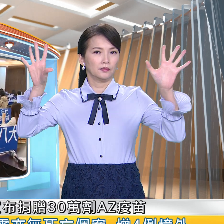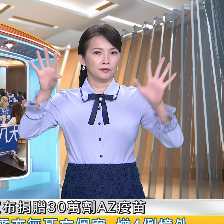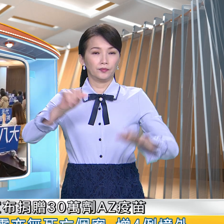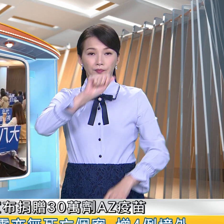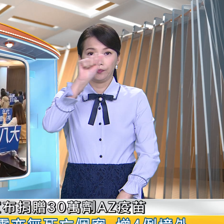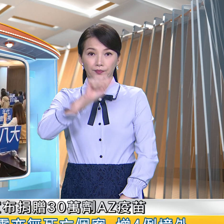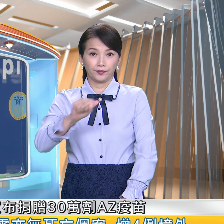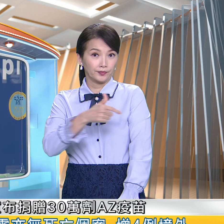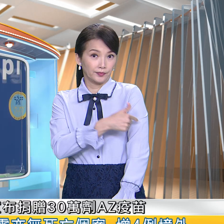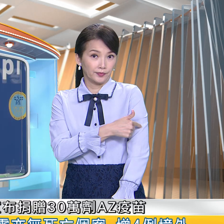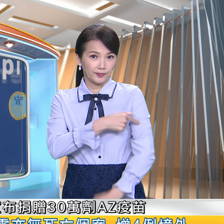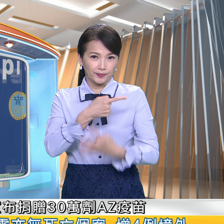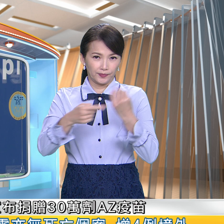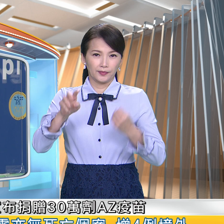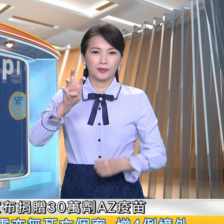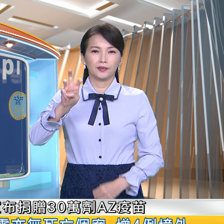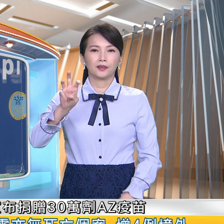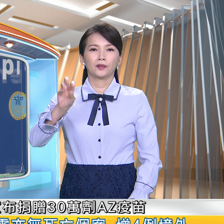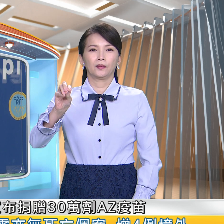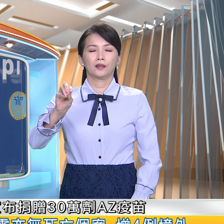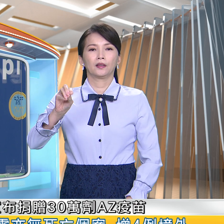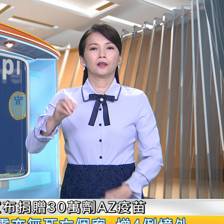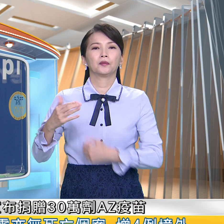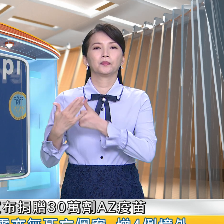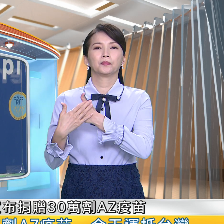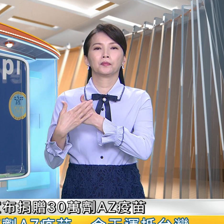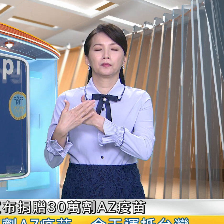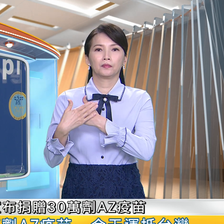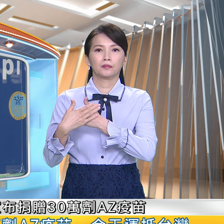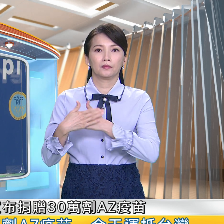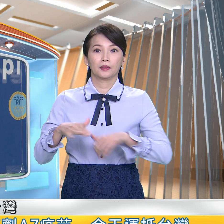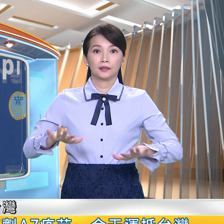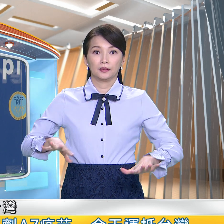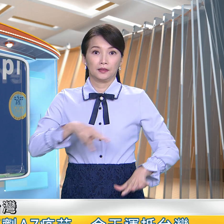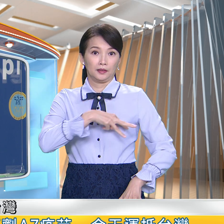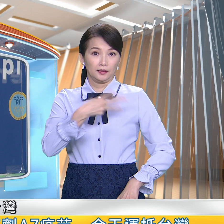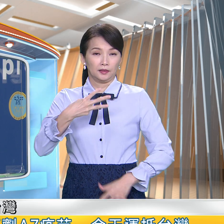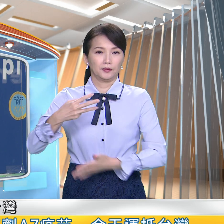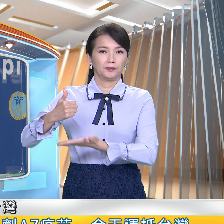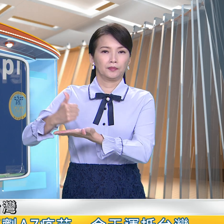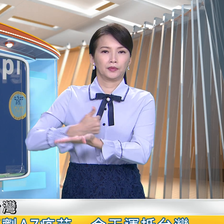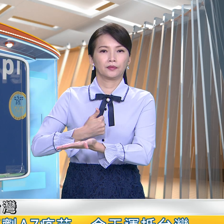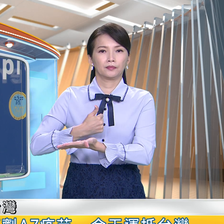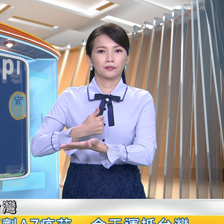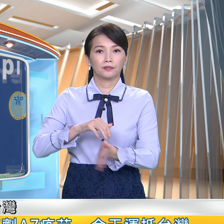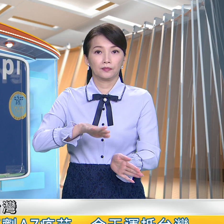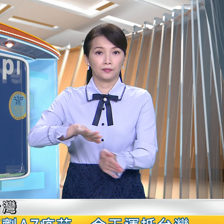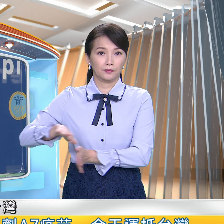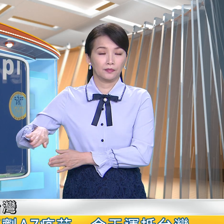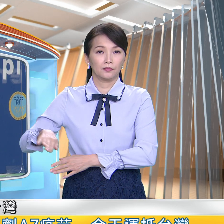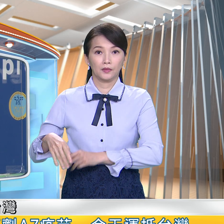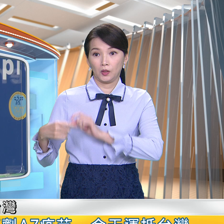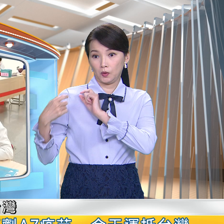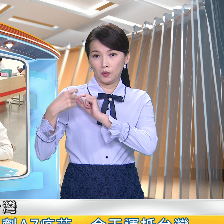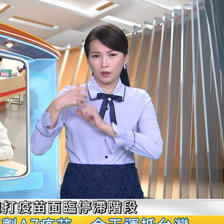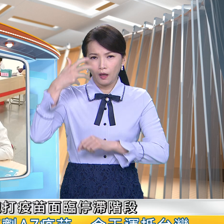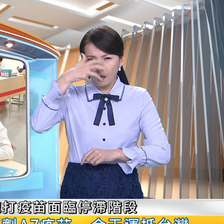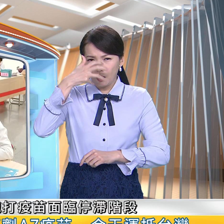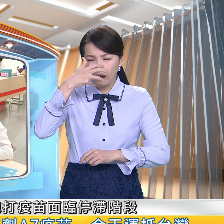次宣布捐赠30万剂 AZ 疫苗，预估今天抵达台湾。另外，因为长辈